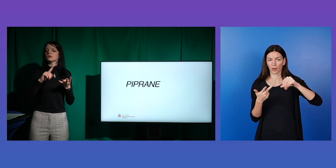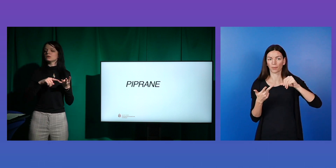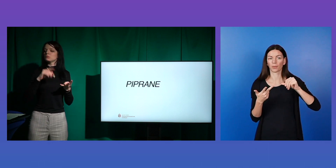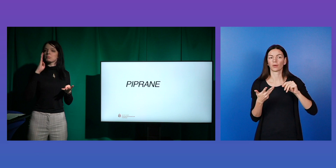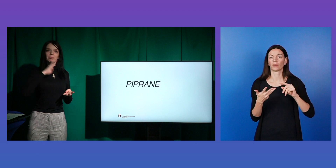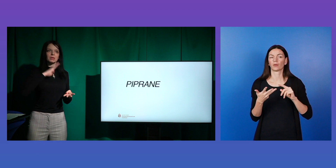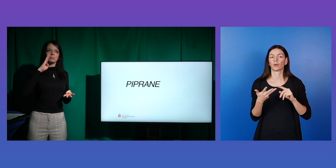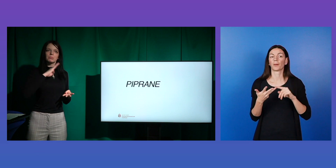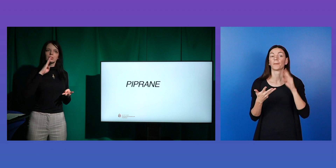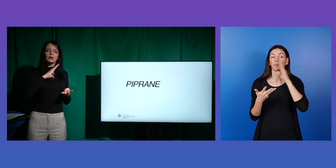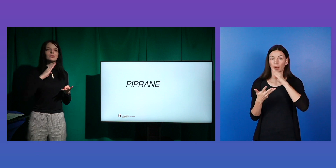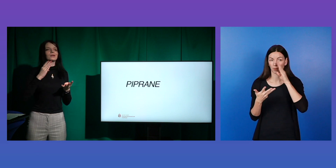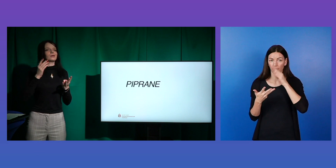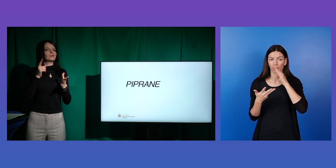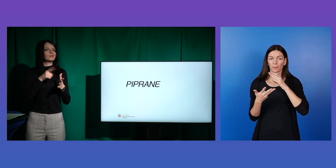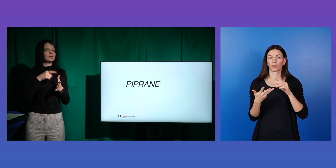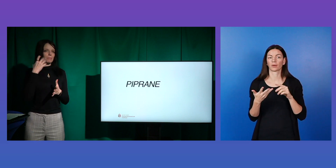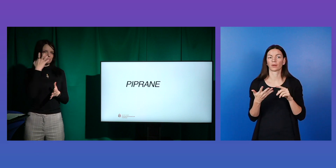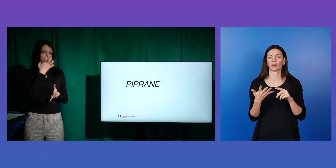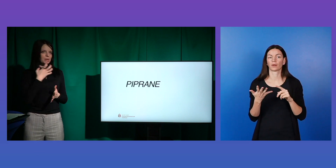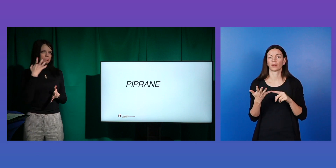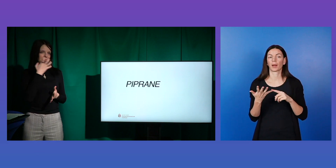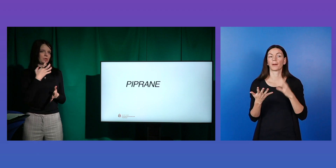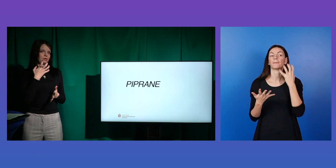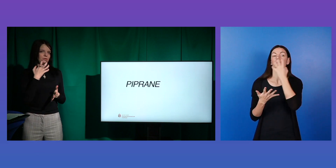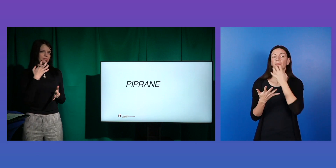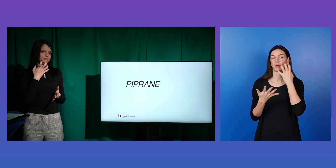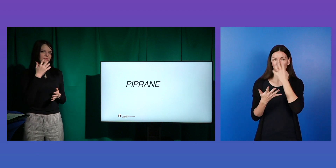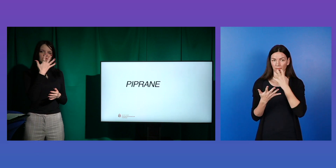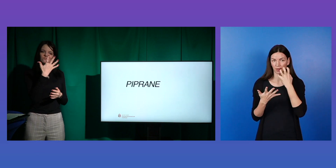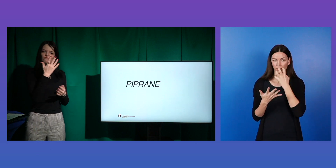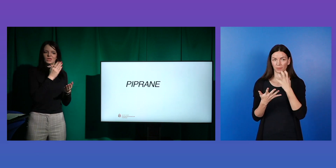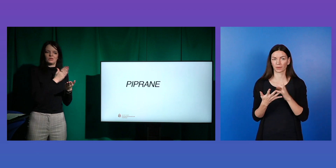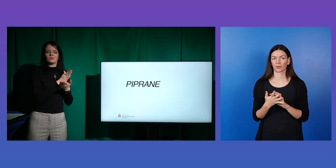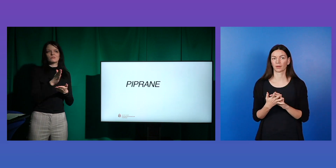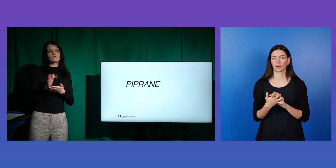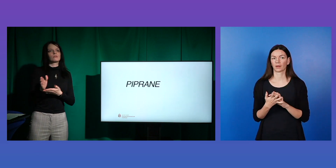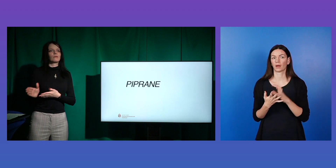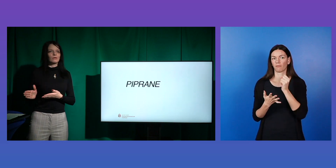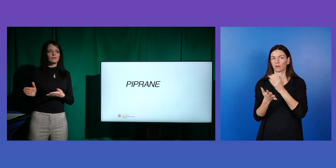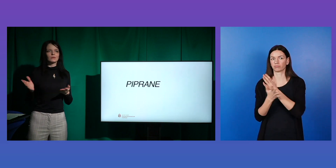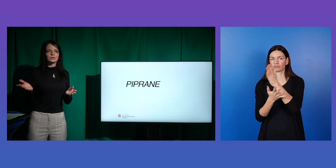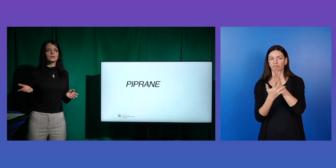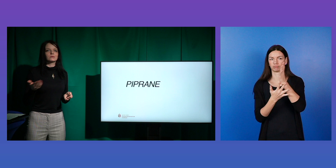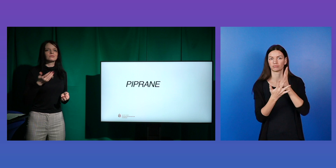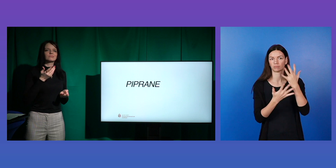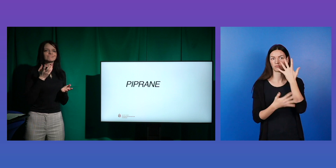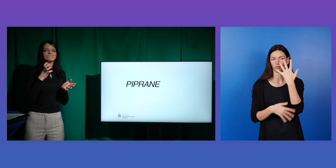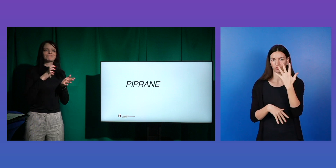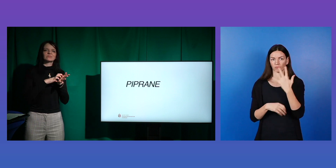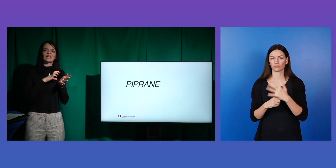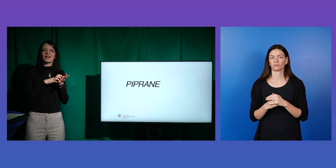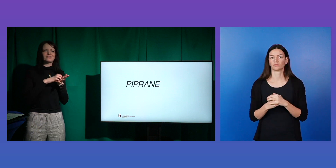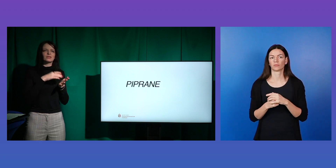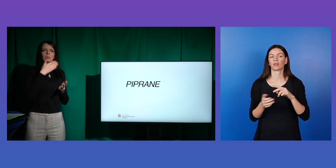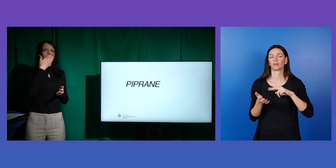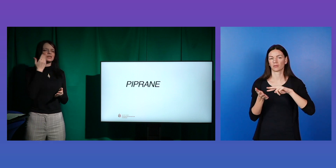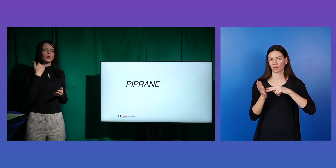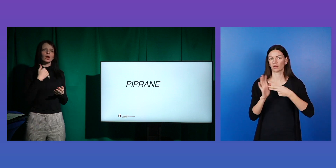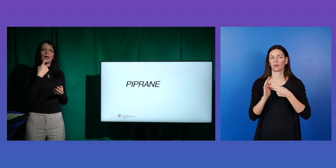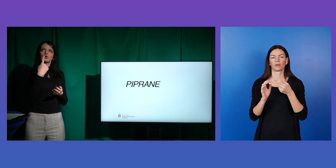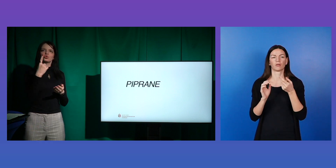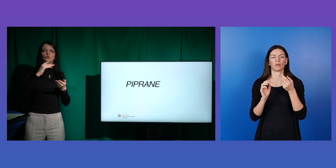selline, selline ja selline. 5 erinevat viibet